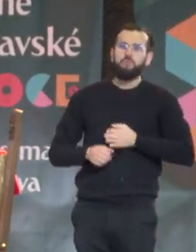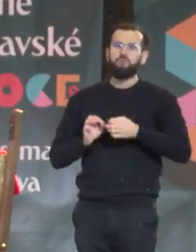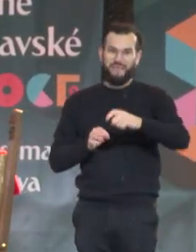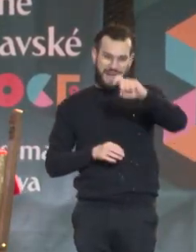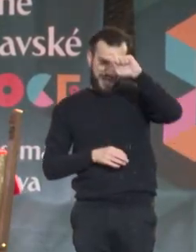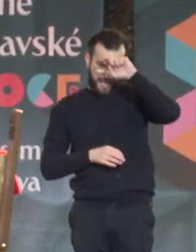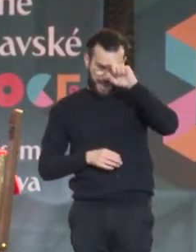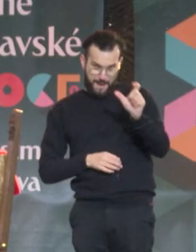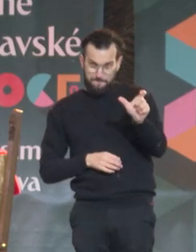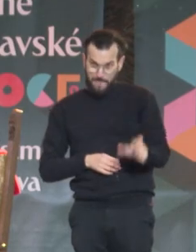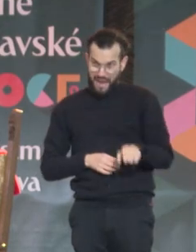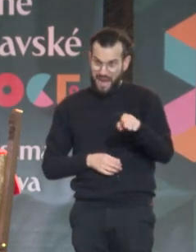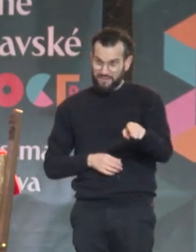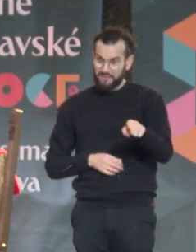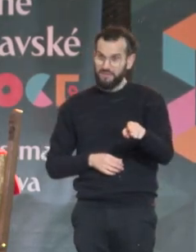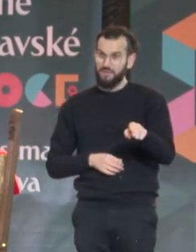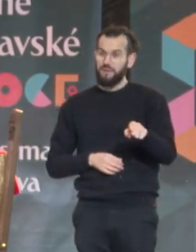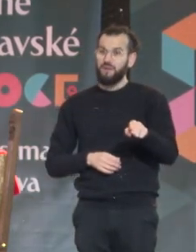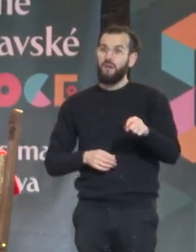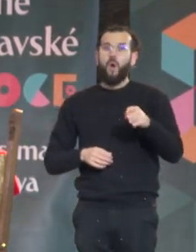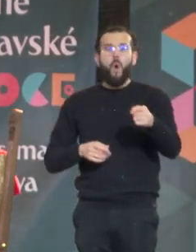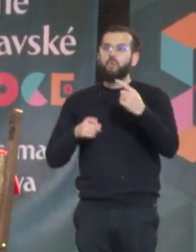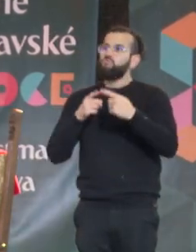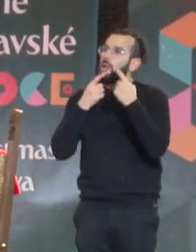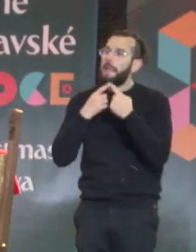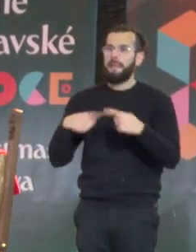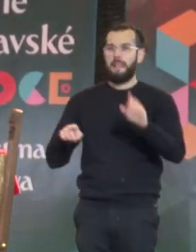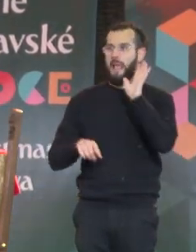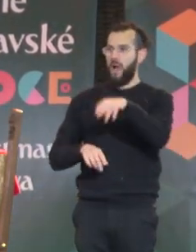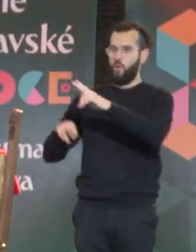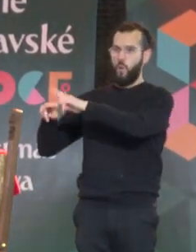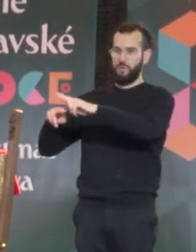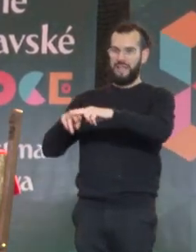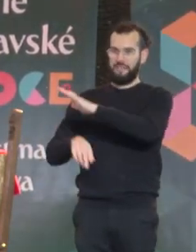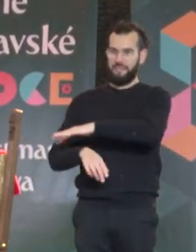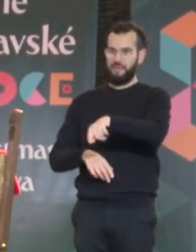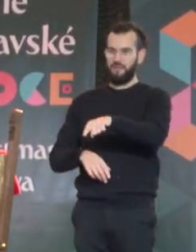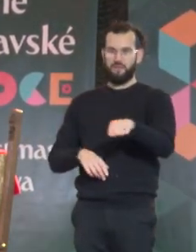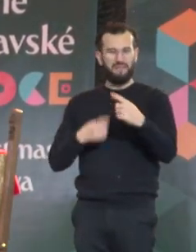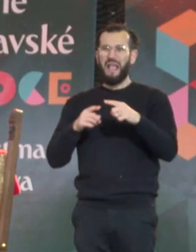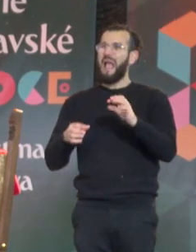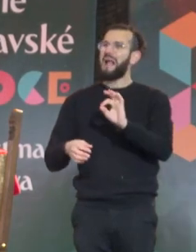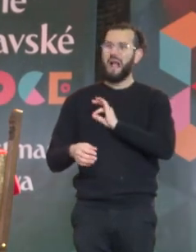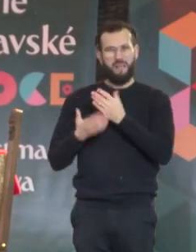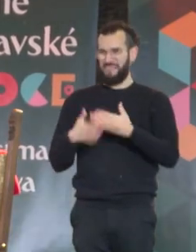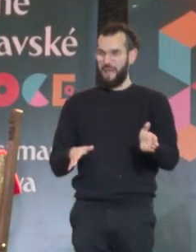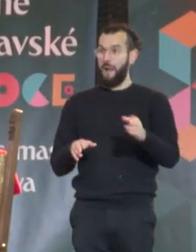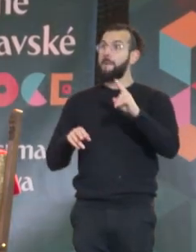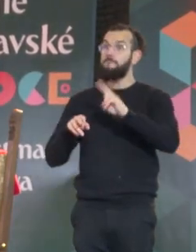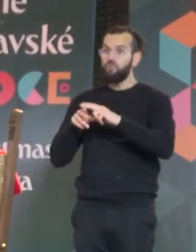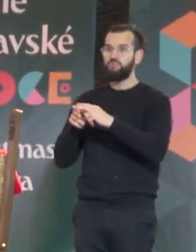chlapcovi, ktorý svieti a je iný ako ostatní a preto nemá kamarátov a postupne si teda kamarátov